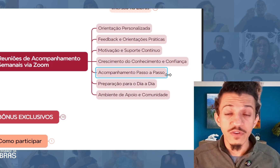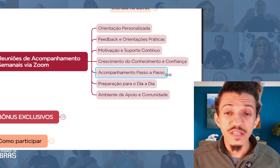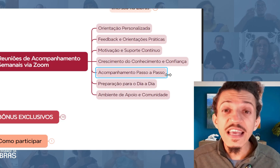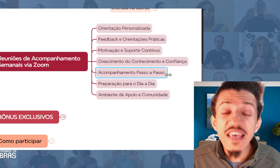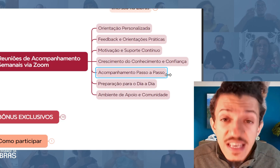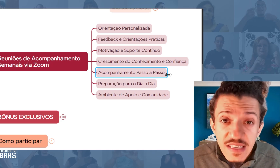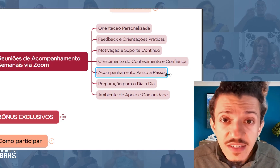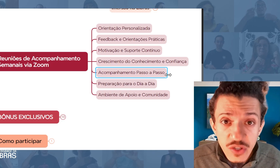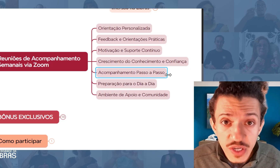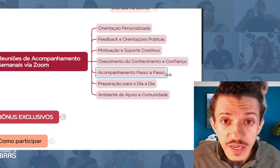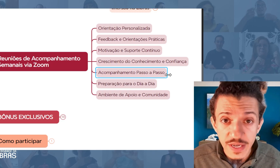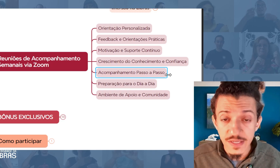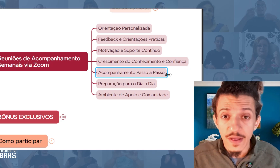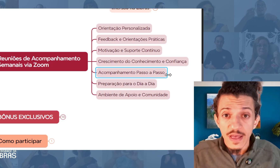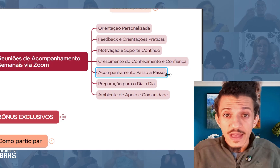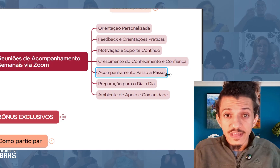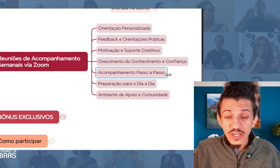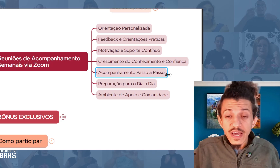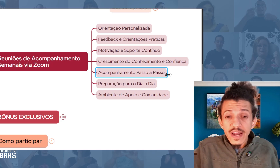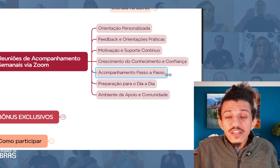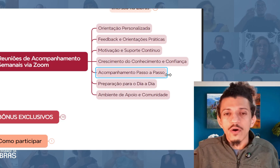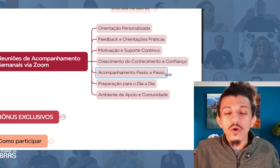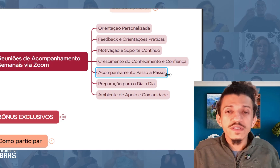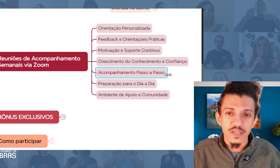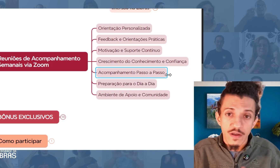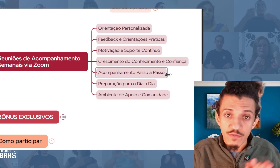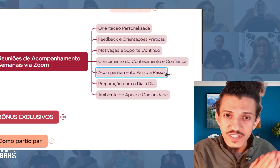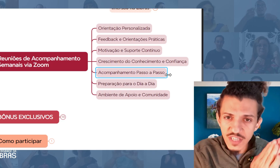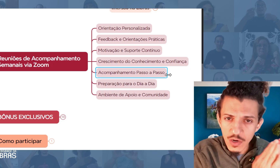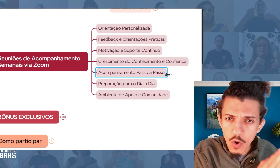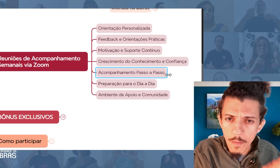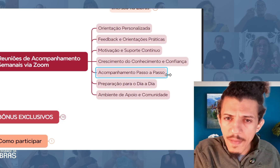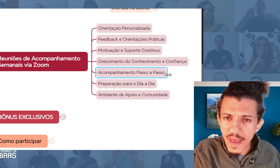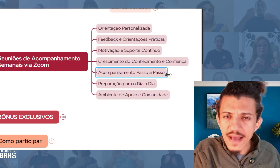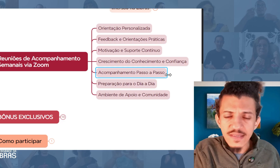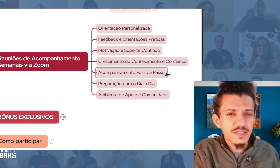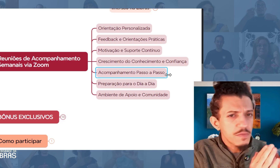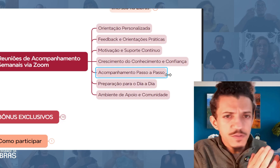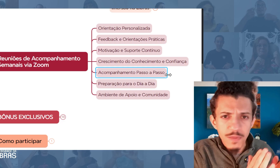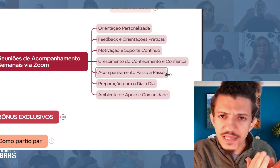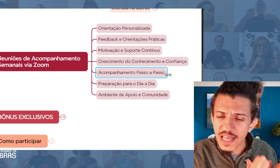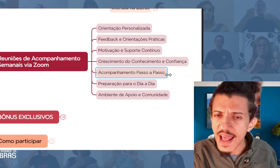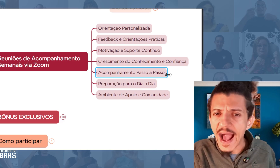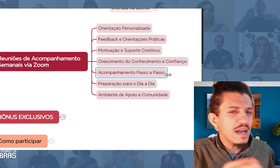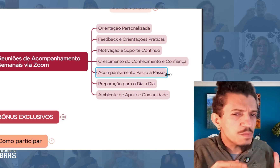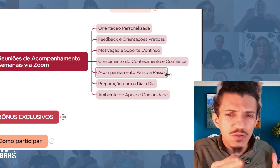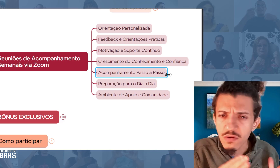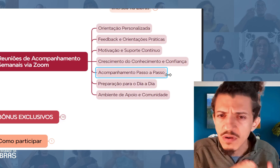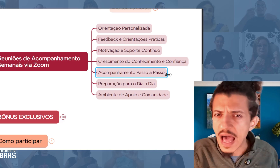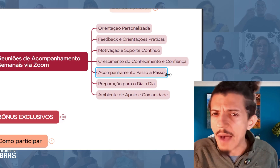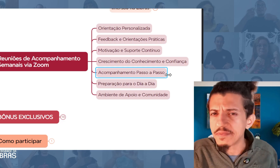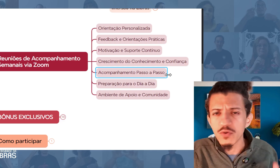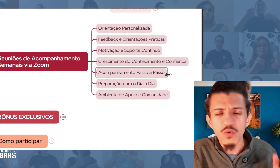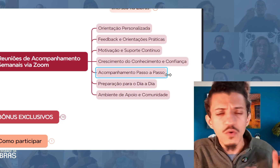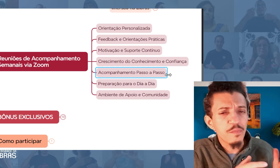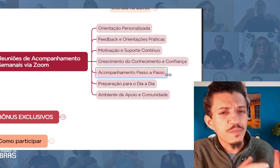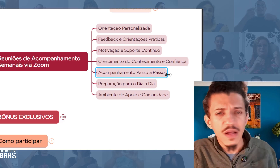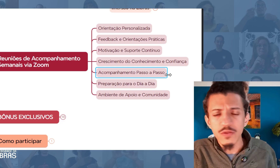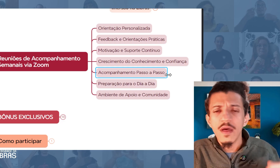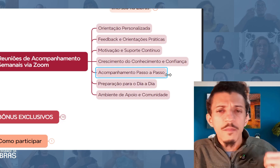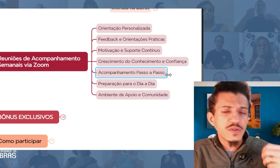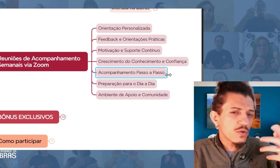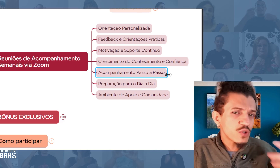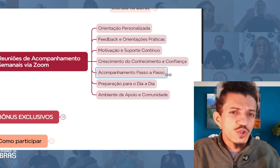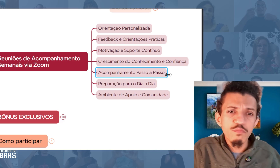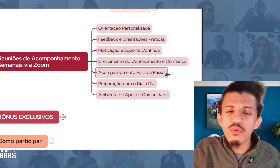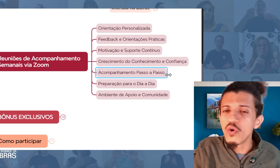você tem 15 dias de garantia, ou seja, você já começa, já recebe os materiais, já baixa para o seu celular, para o seu computador, para o